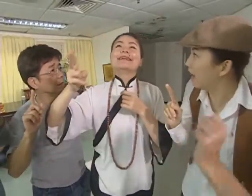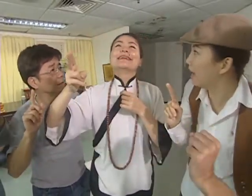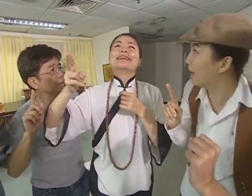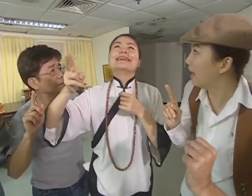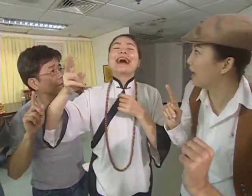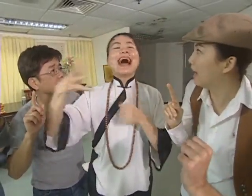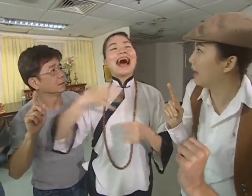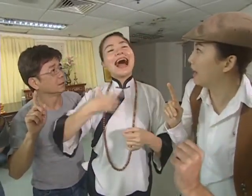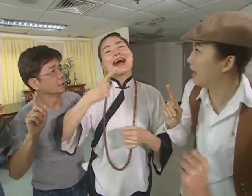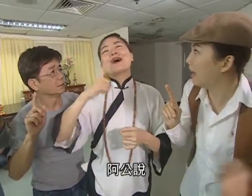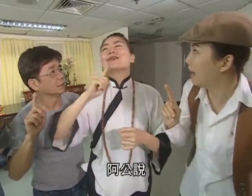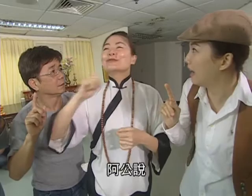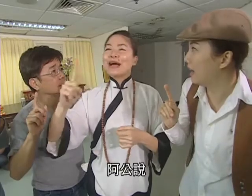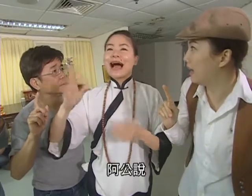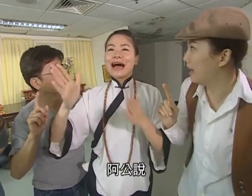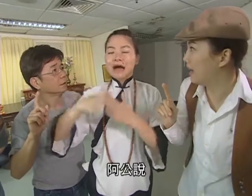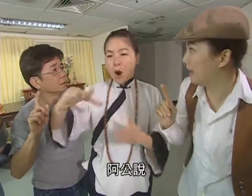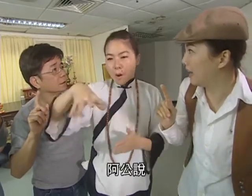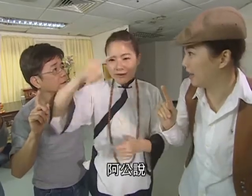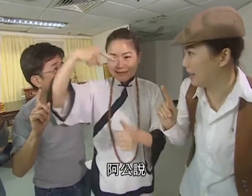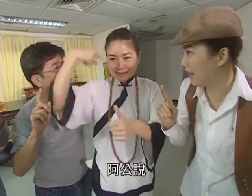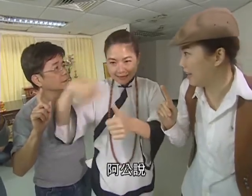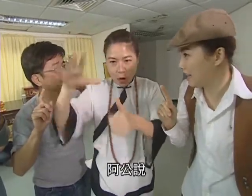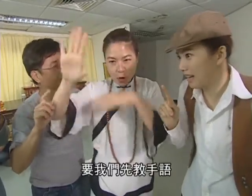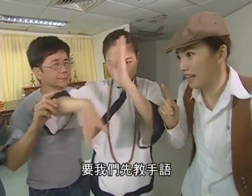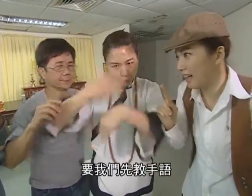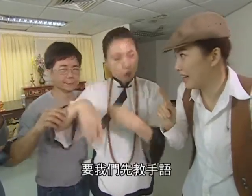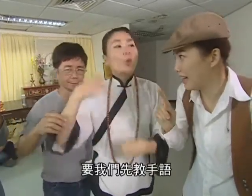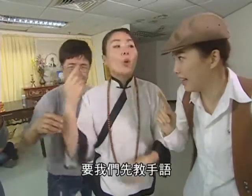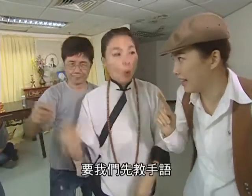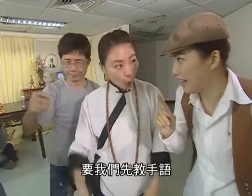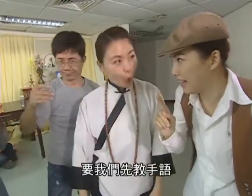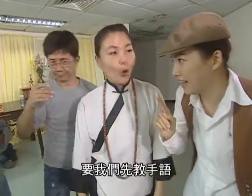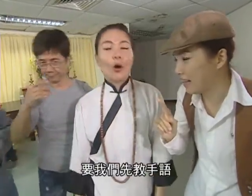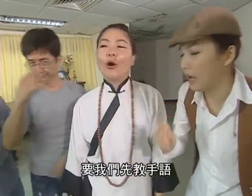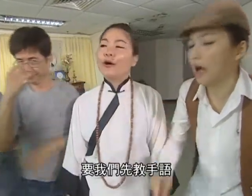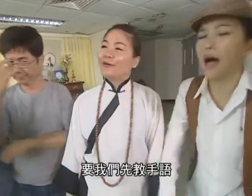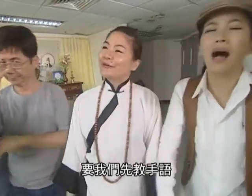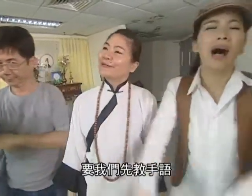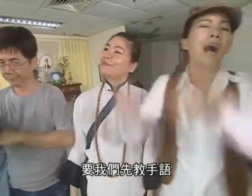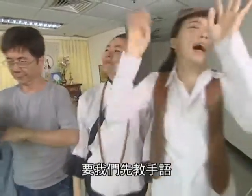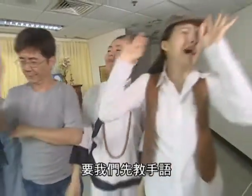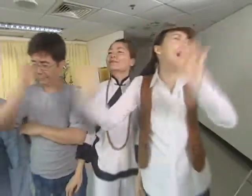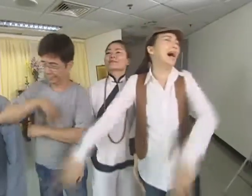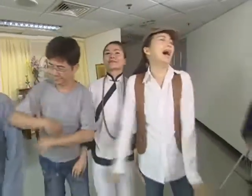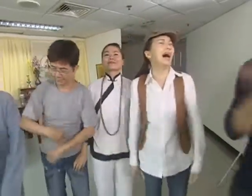说什么？ 阿公说要我们先教手语。